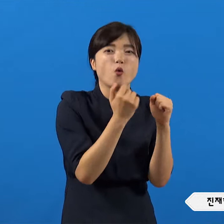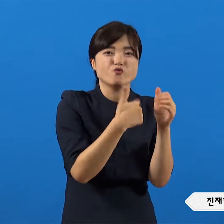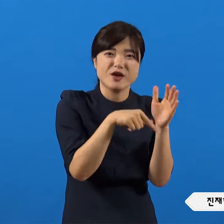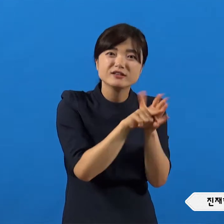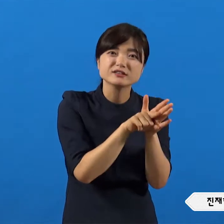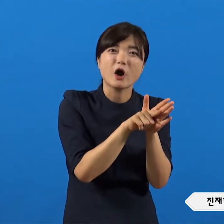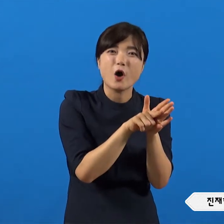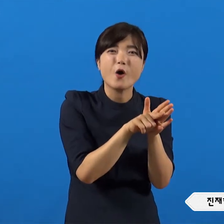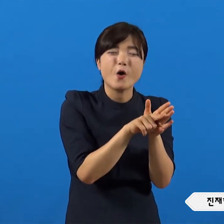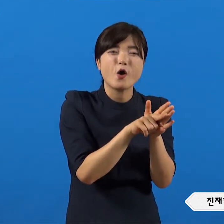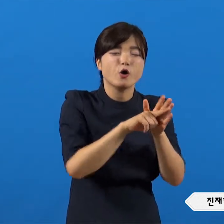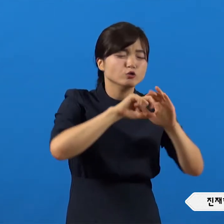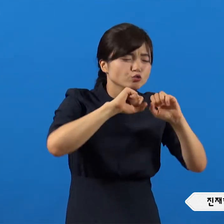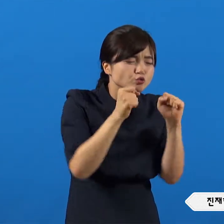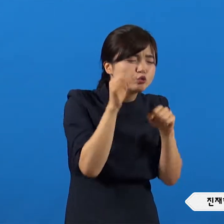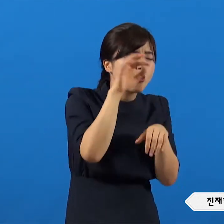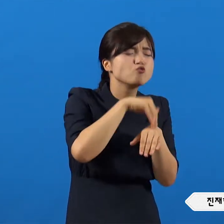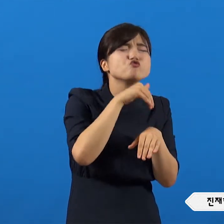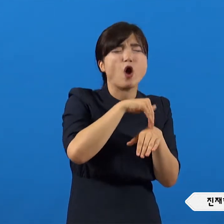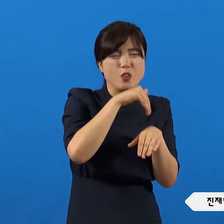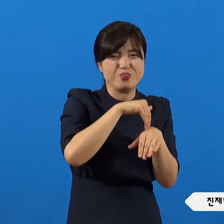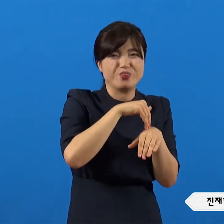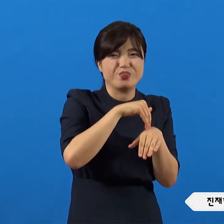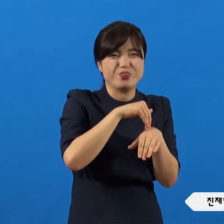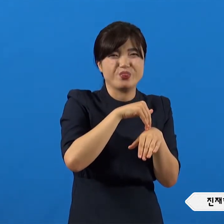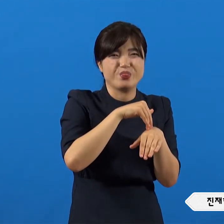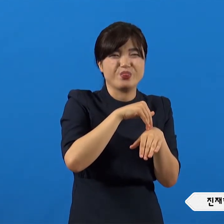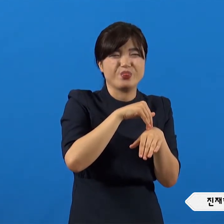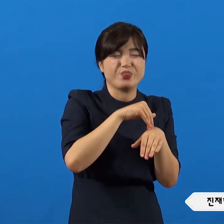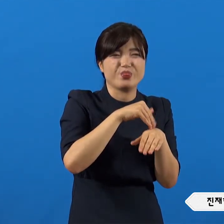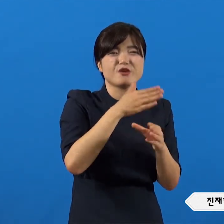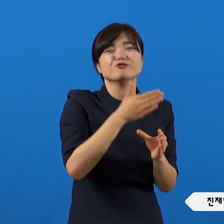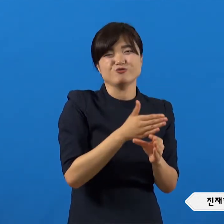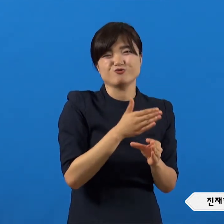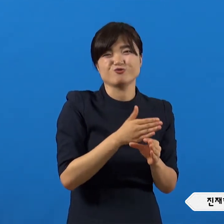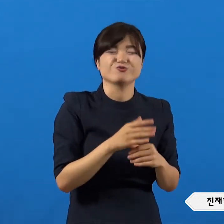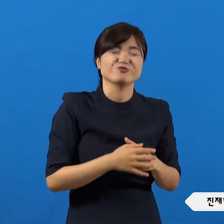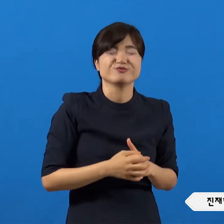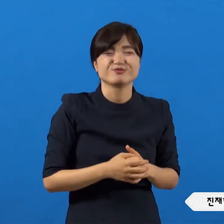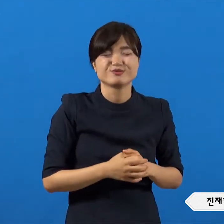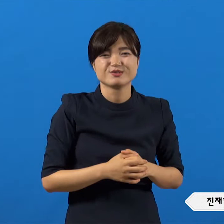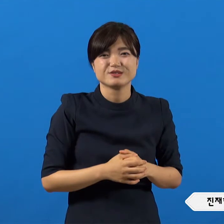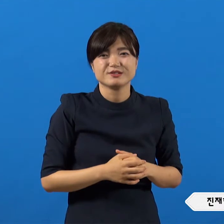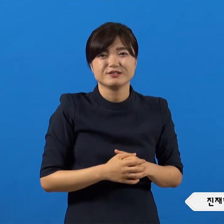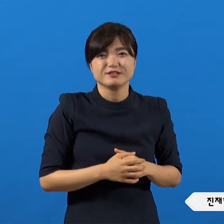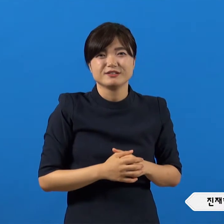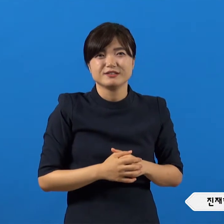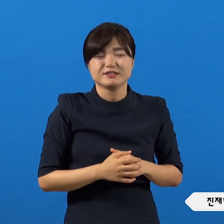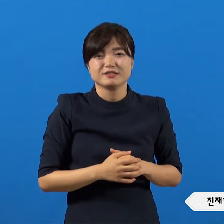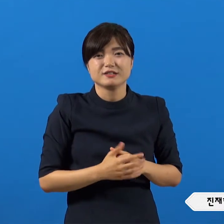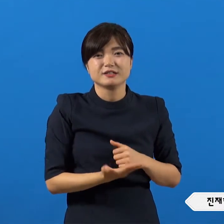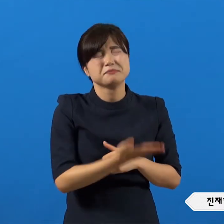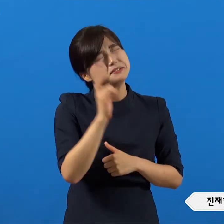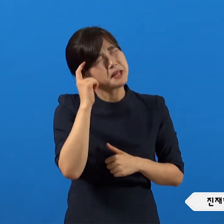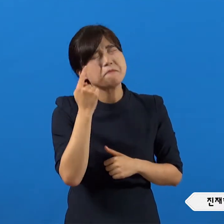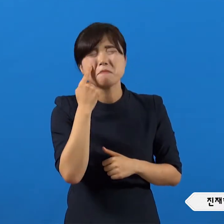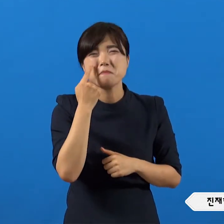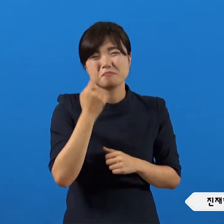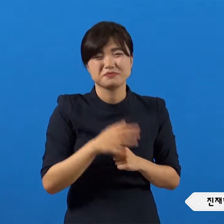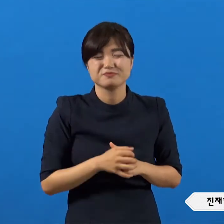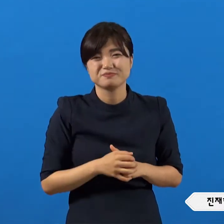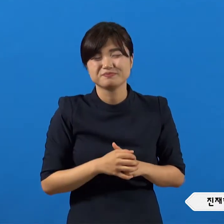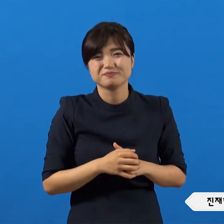위해서 순종의 훈련을 시키시고 계셨기 때문입니다. 여러분 한번 생각해